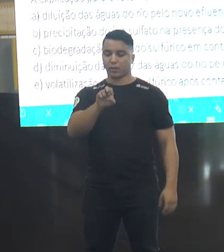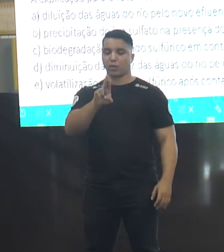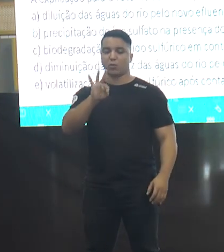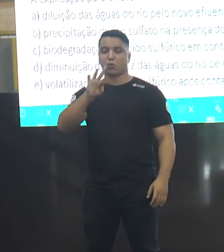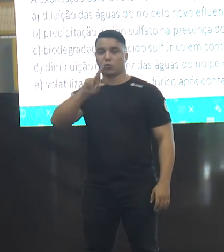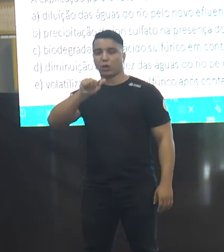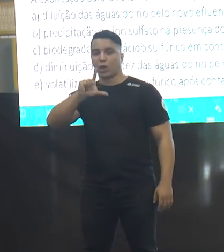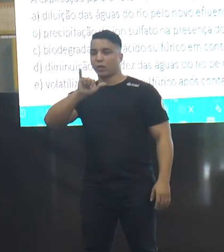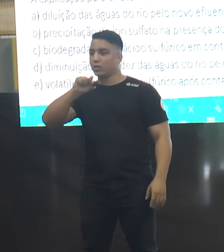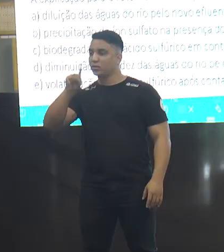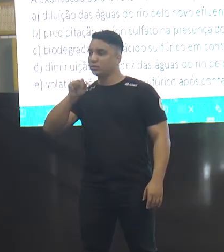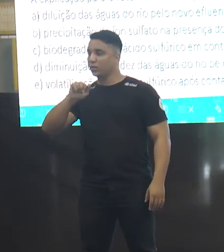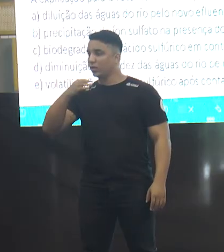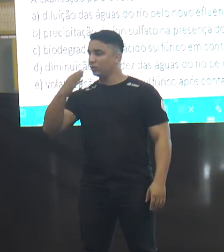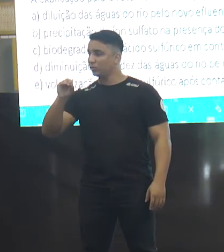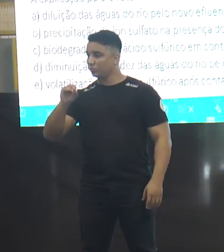é